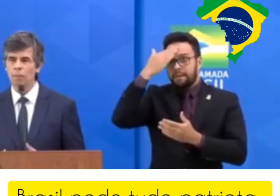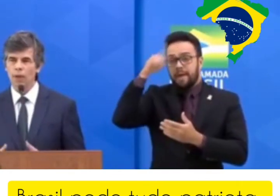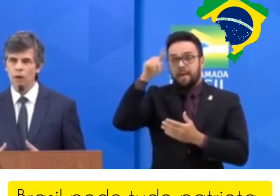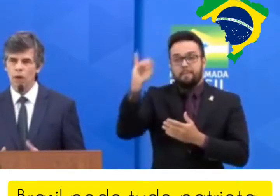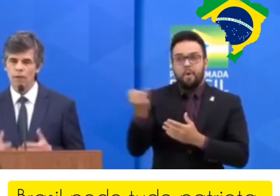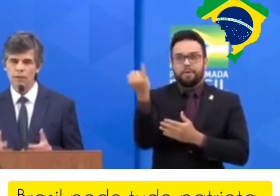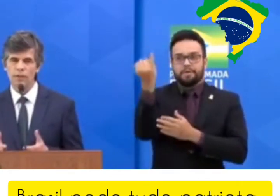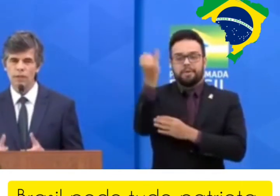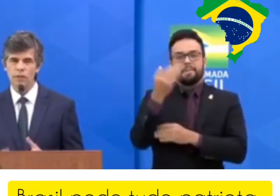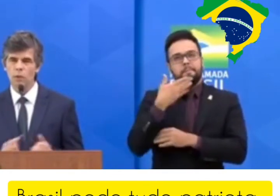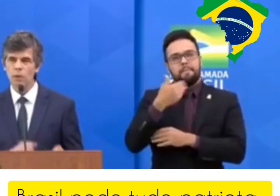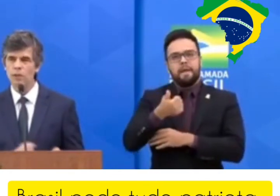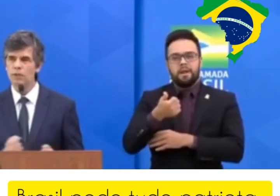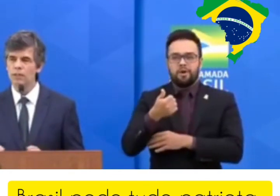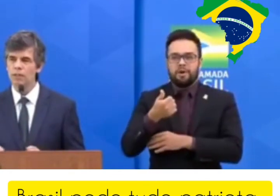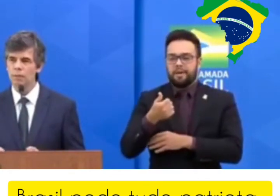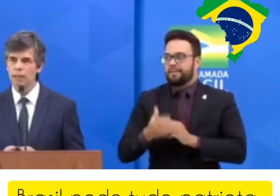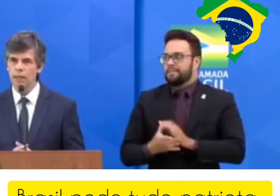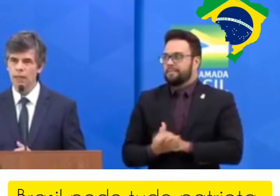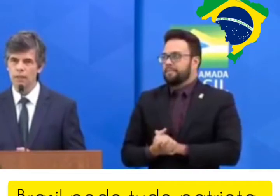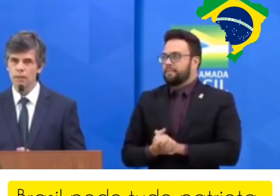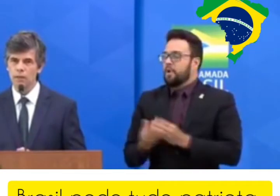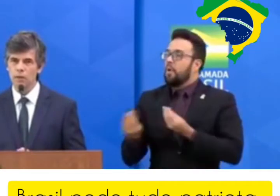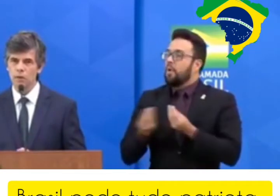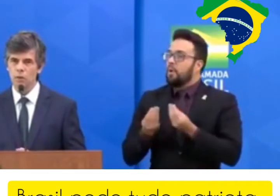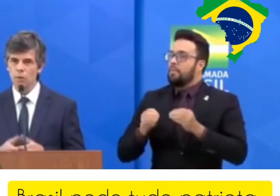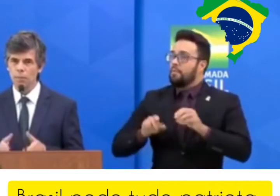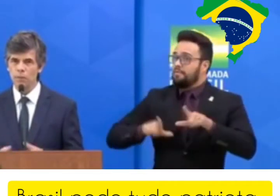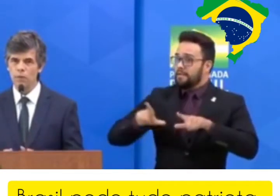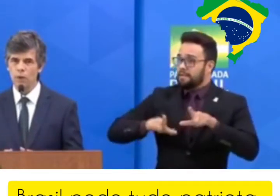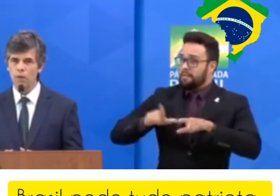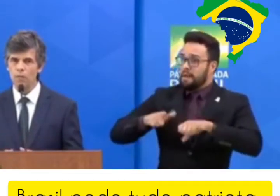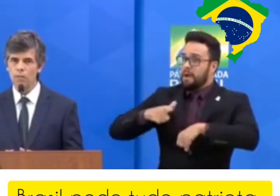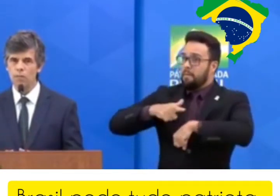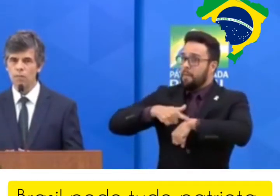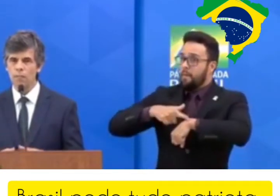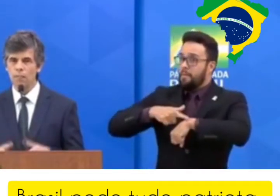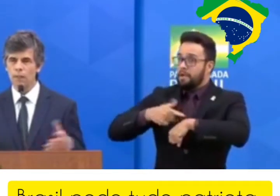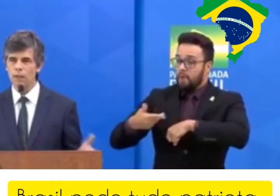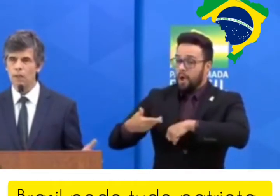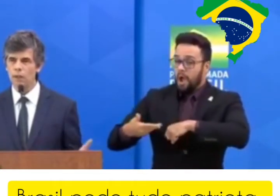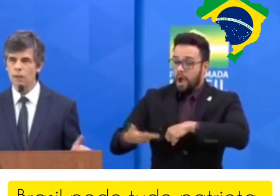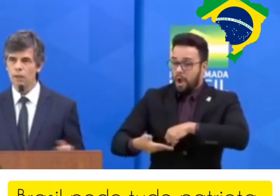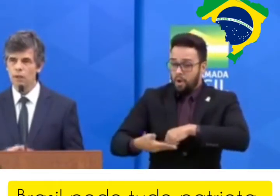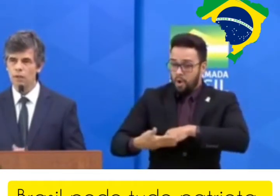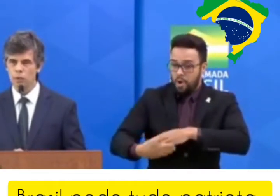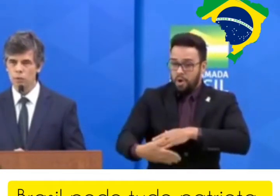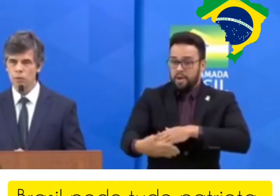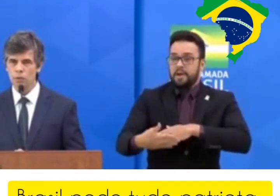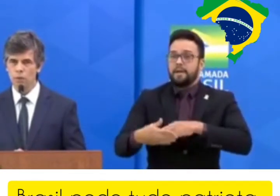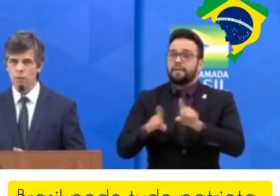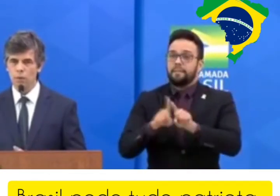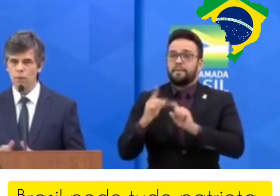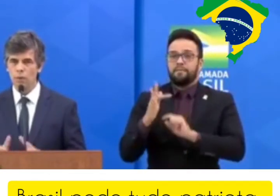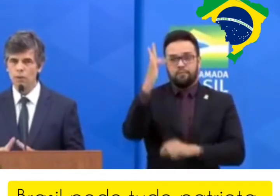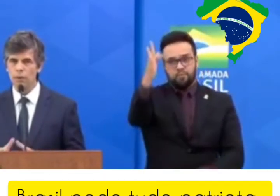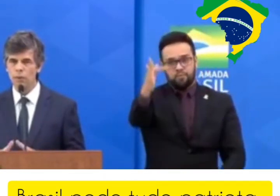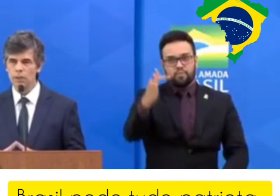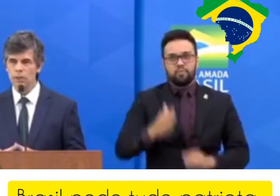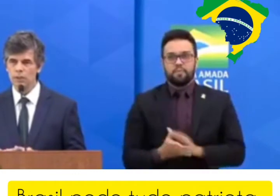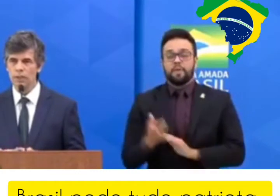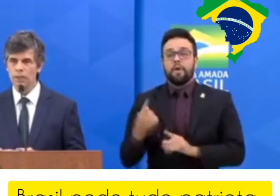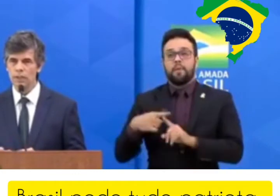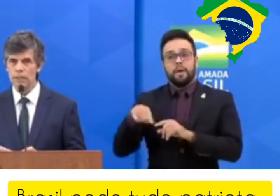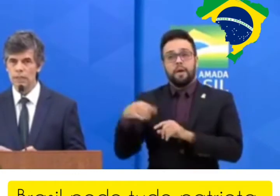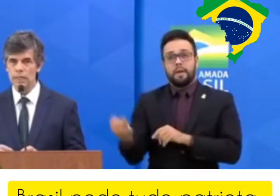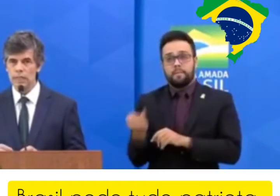melhorar a eficiência de como a gente vai trabalhar o momento atual e o futuro. Porque uma coisa